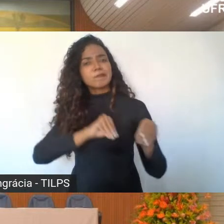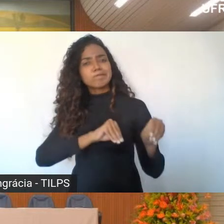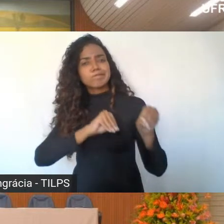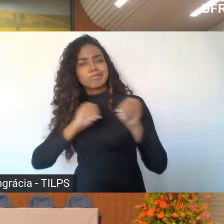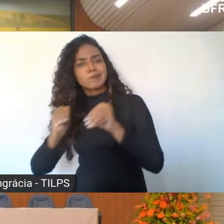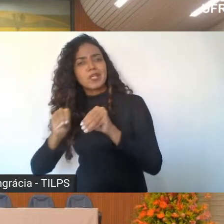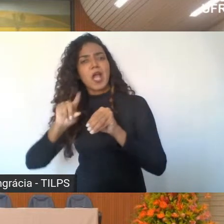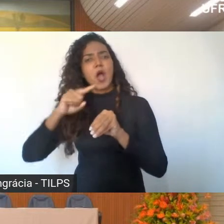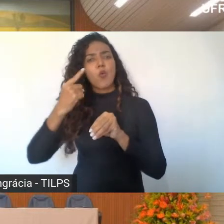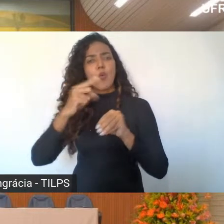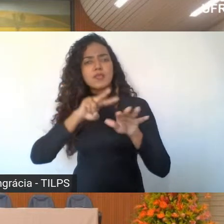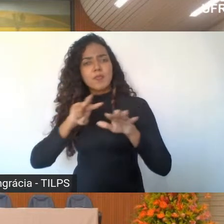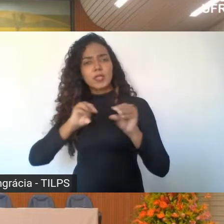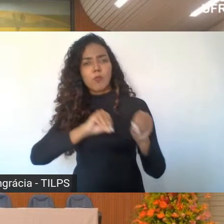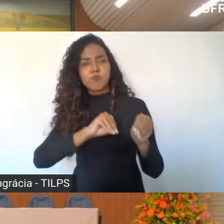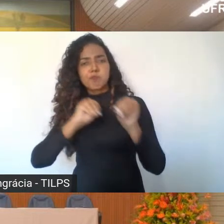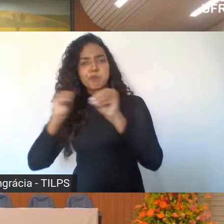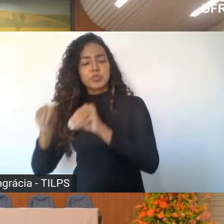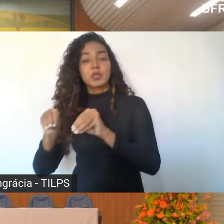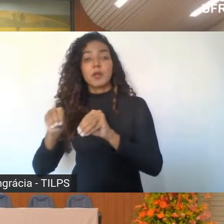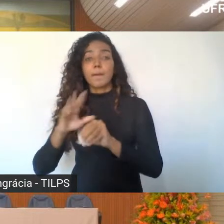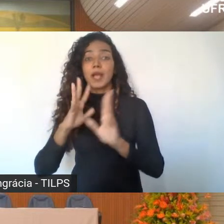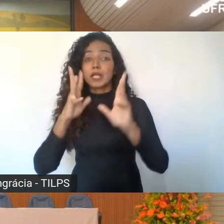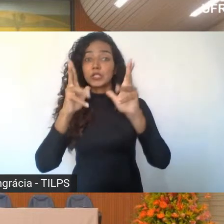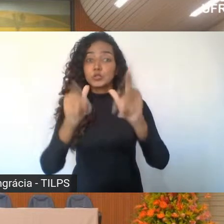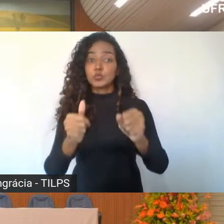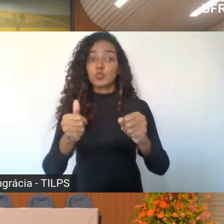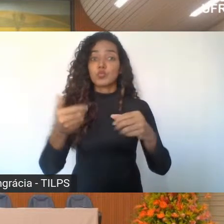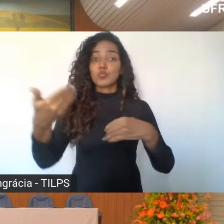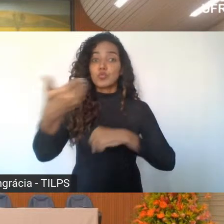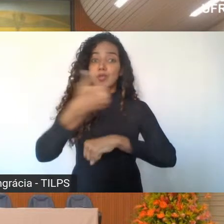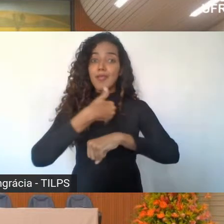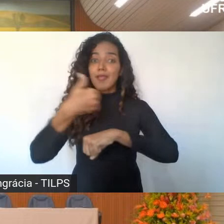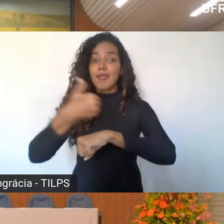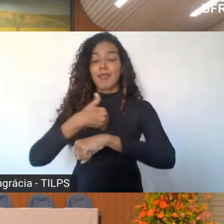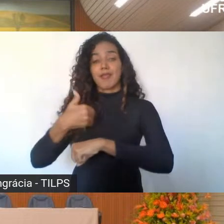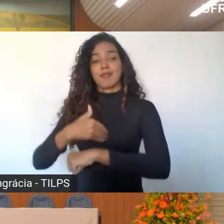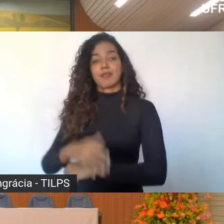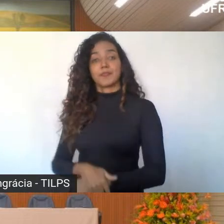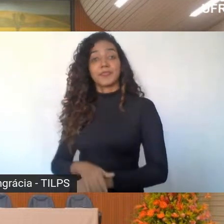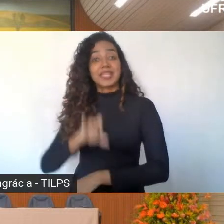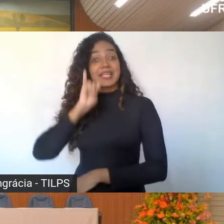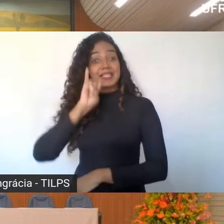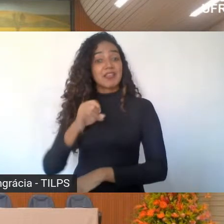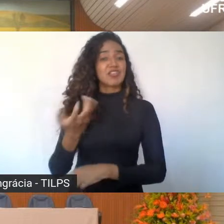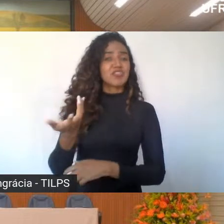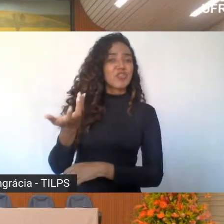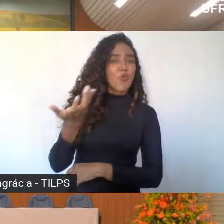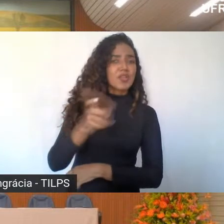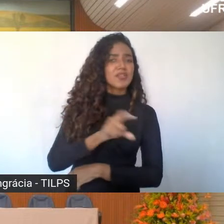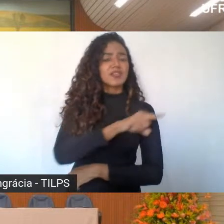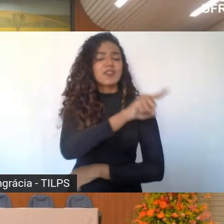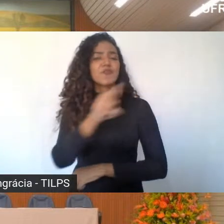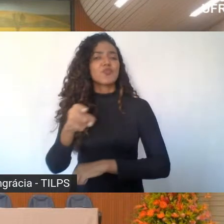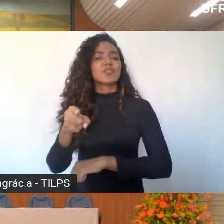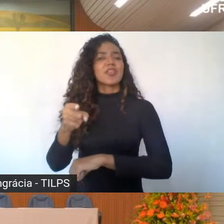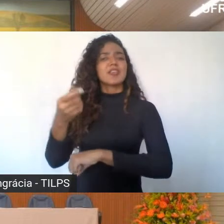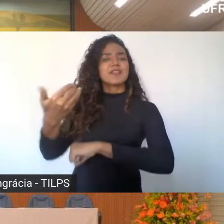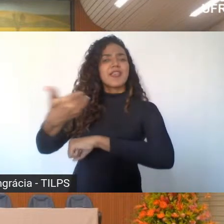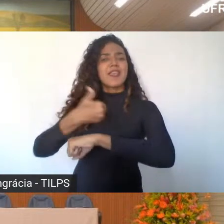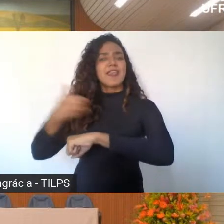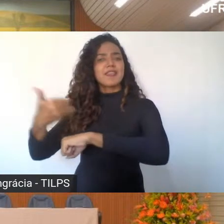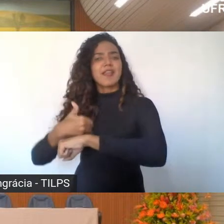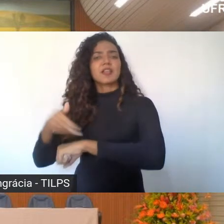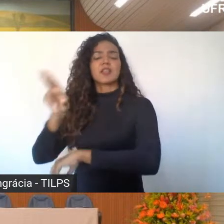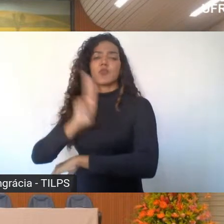fique de fora. Se a gente quisesse que vocês não entrassem na nossa universidade, desde o ano passado não teríamos criado